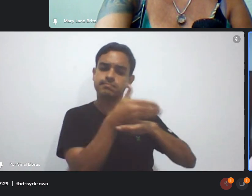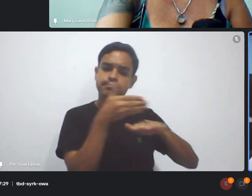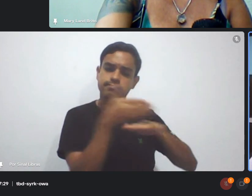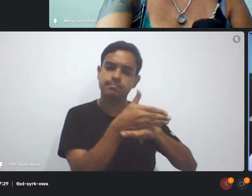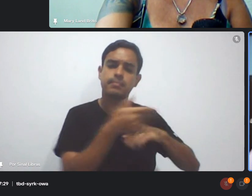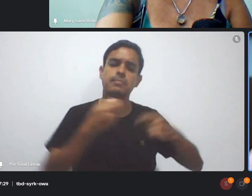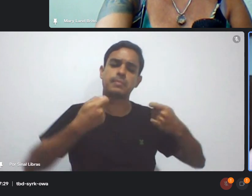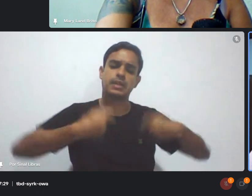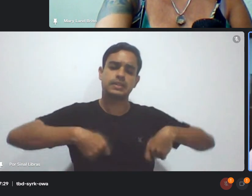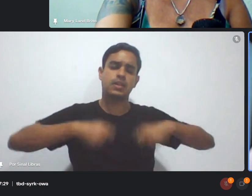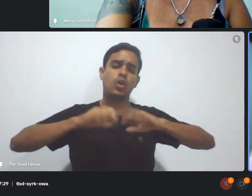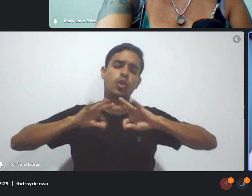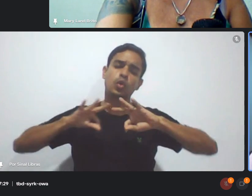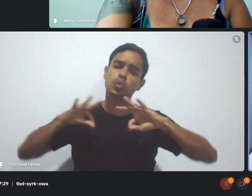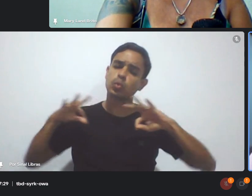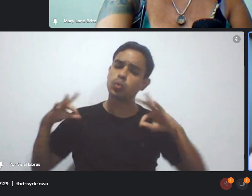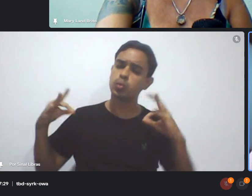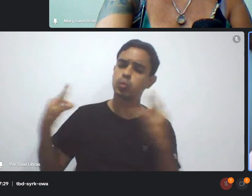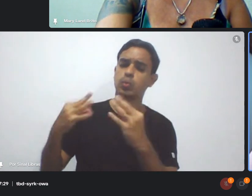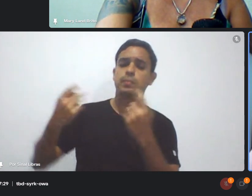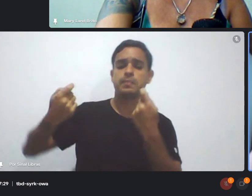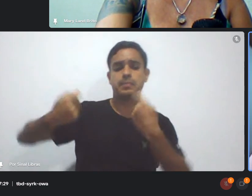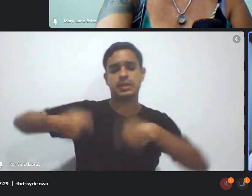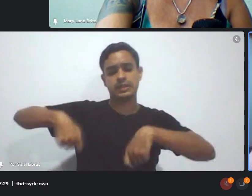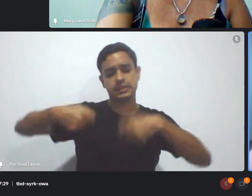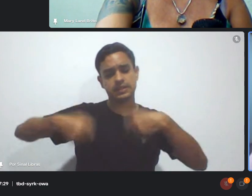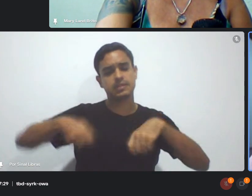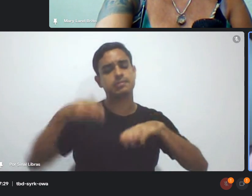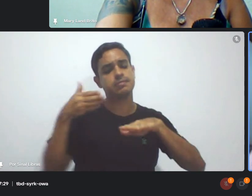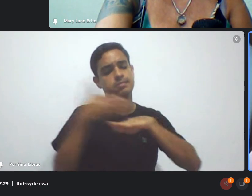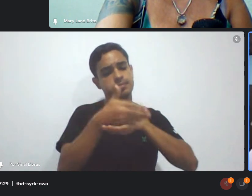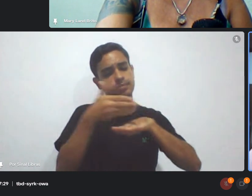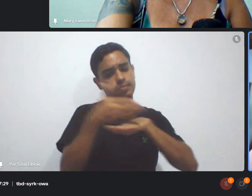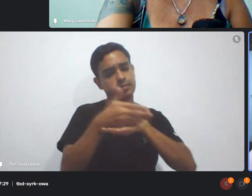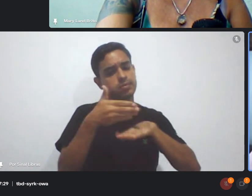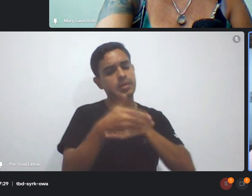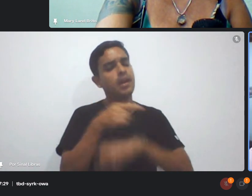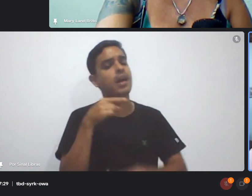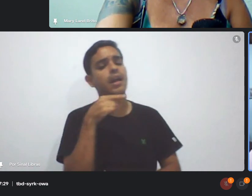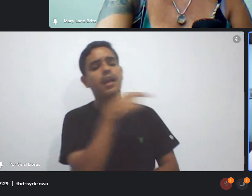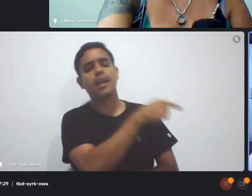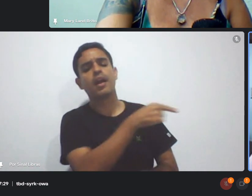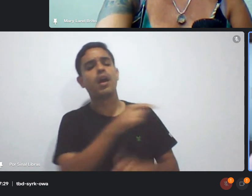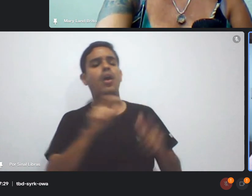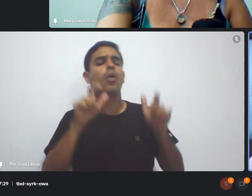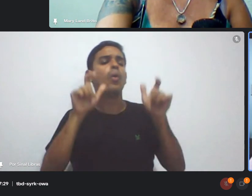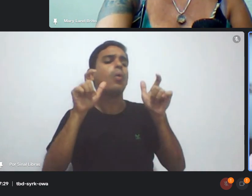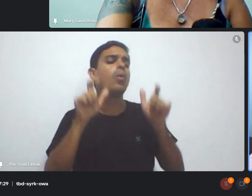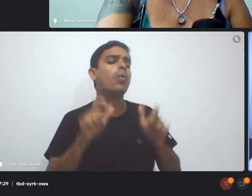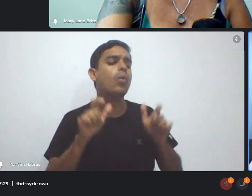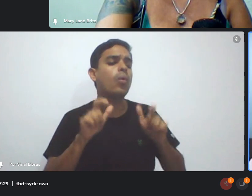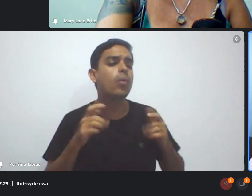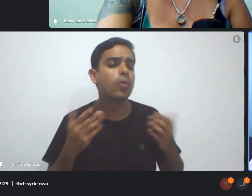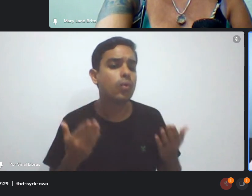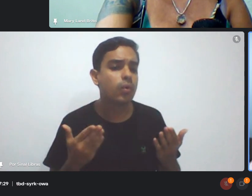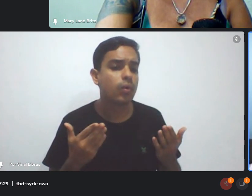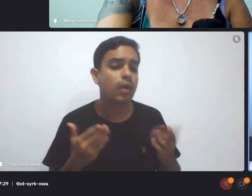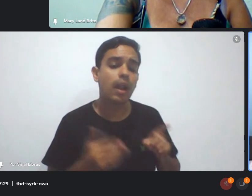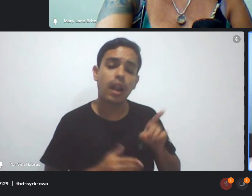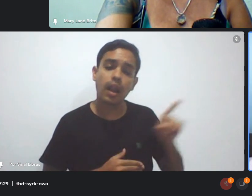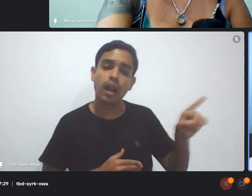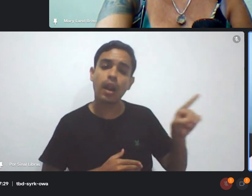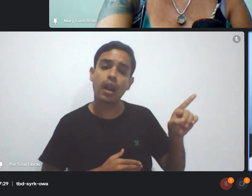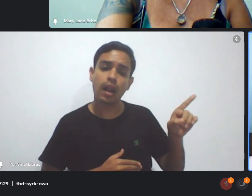ter acesso, todo mundo pode participar do centro. O centro ele fica localizado lá no